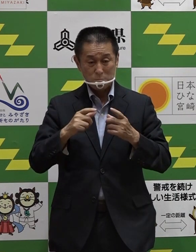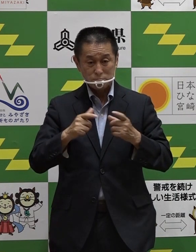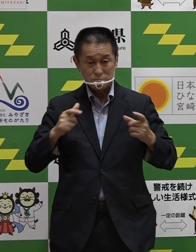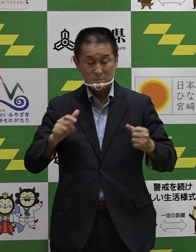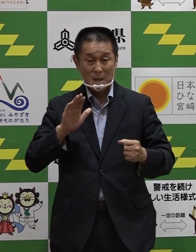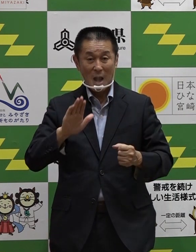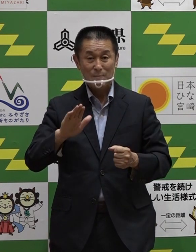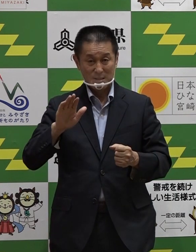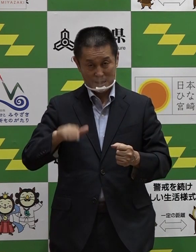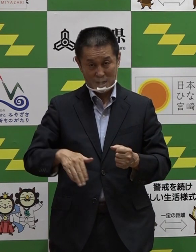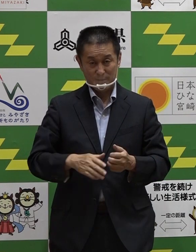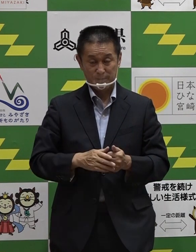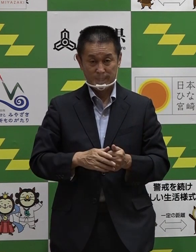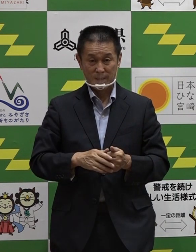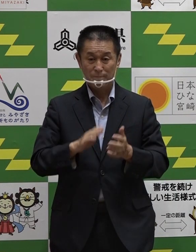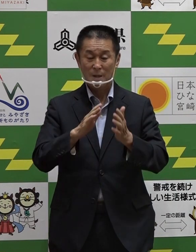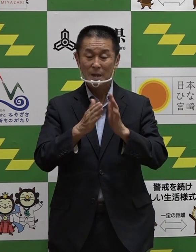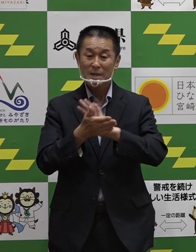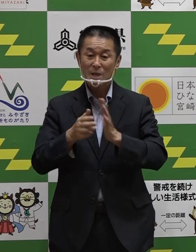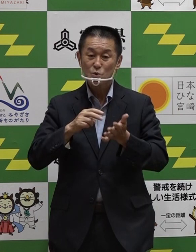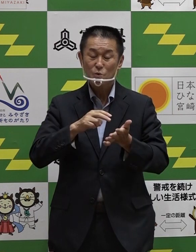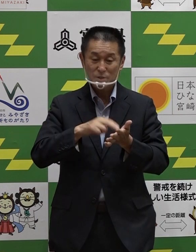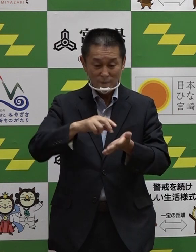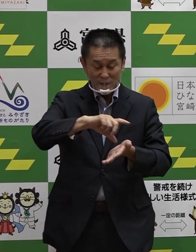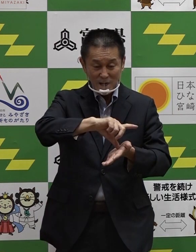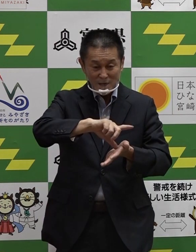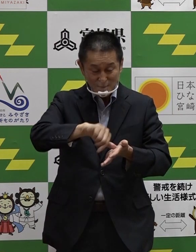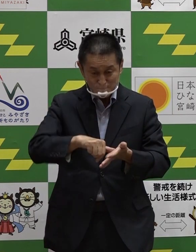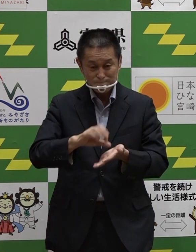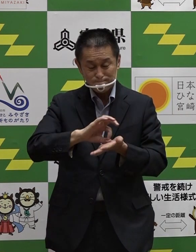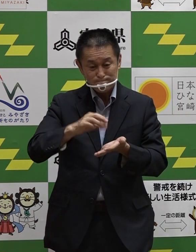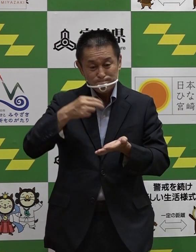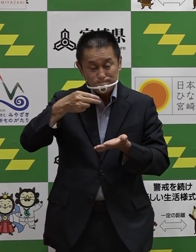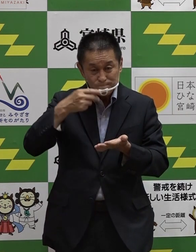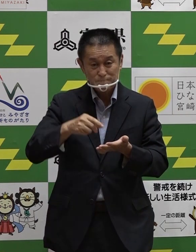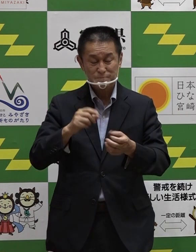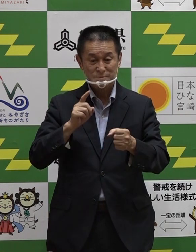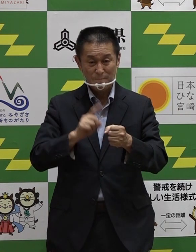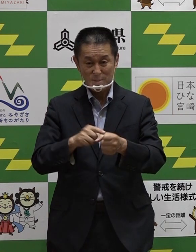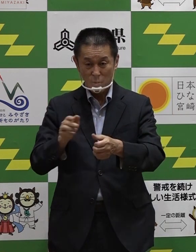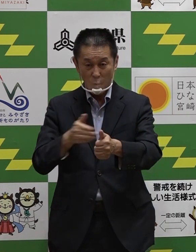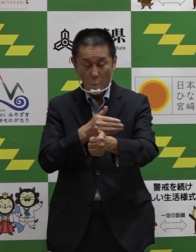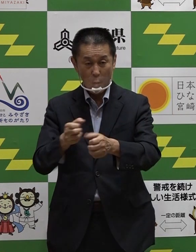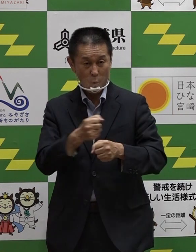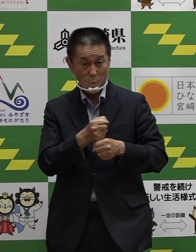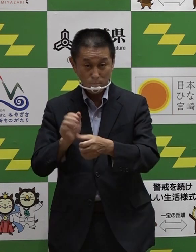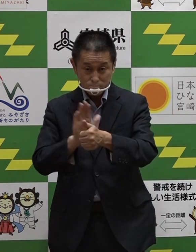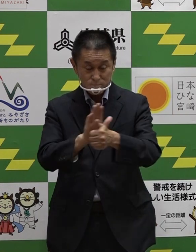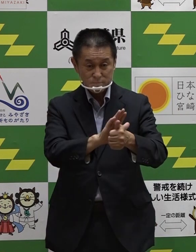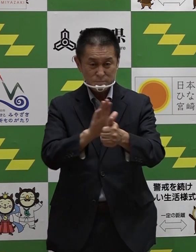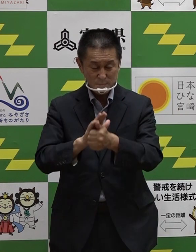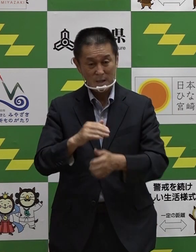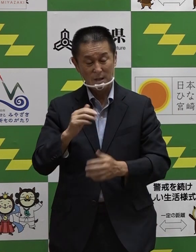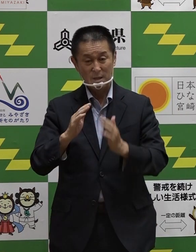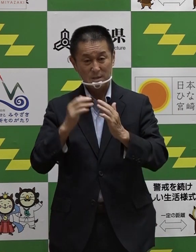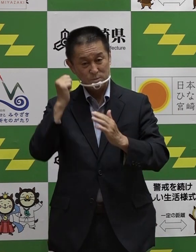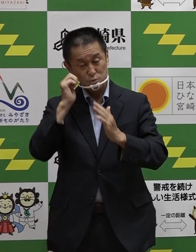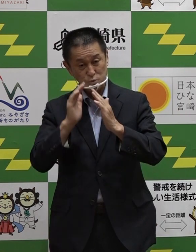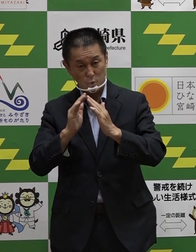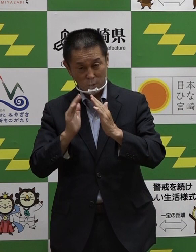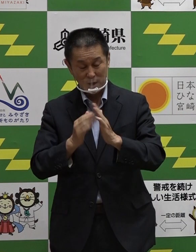ところであります。今、県としては地産地消の応援消費ということを取り組んでおりますが、ホテル、旅館についてもぜ